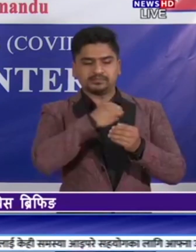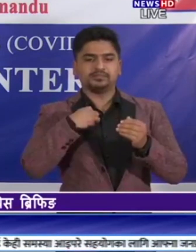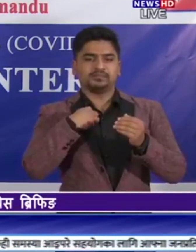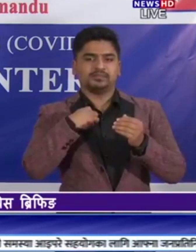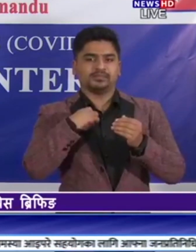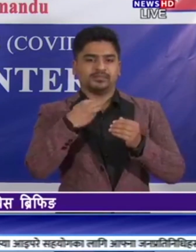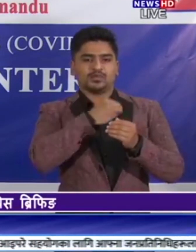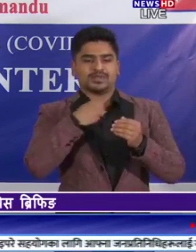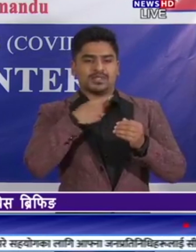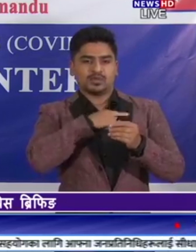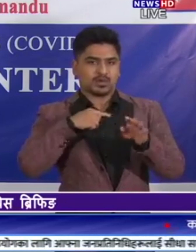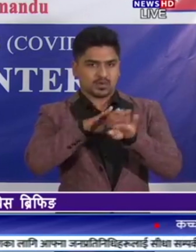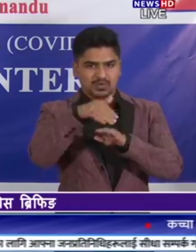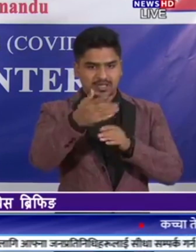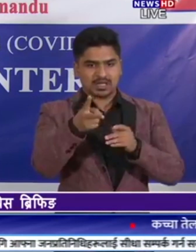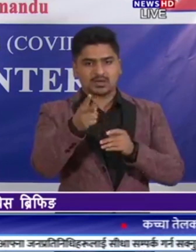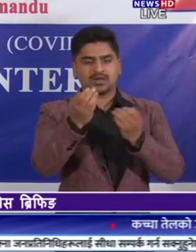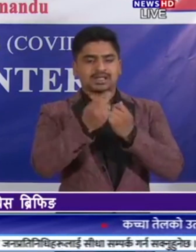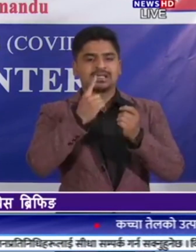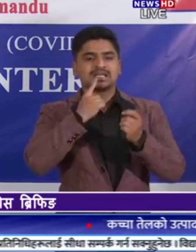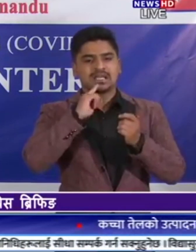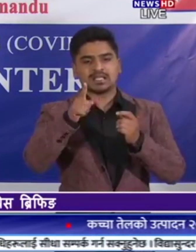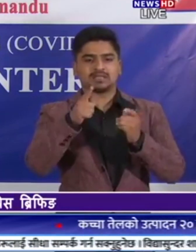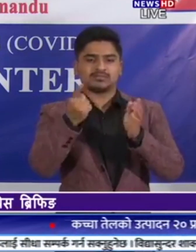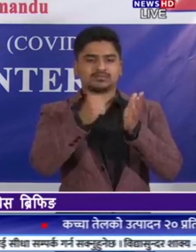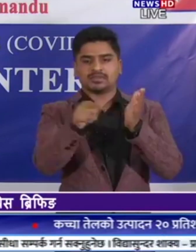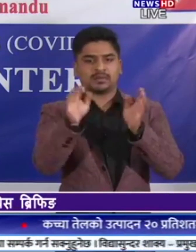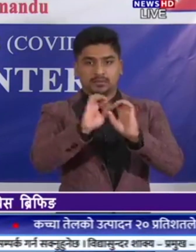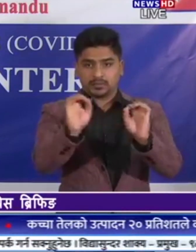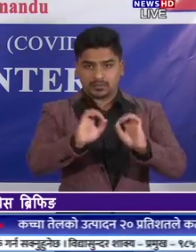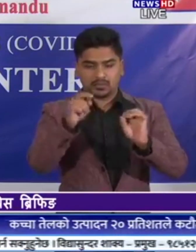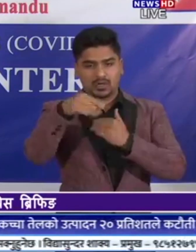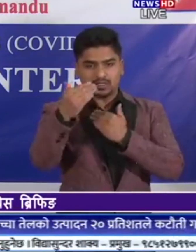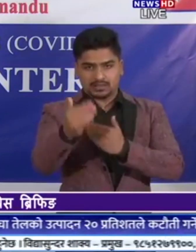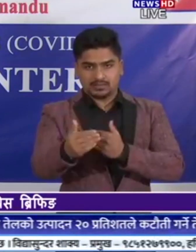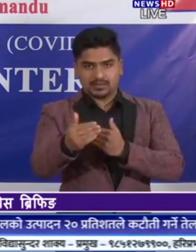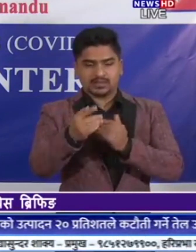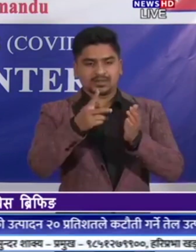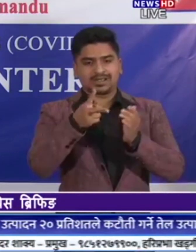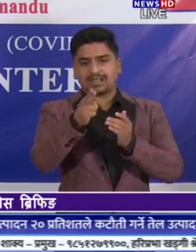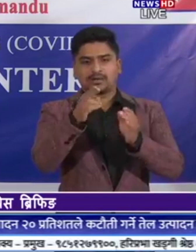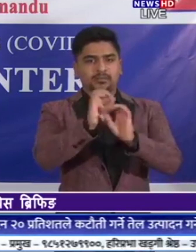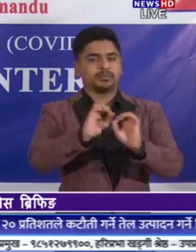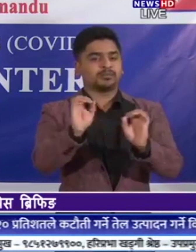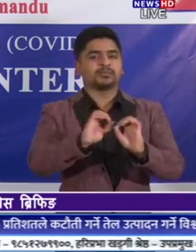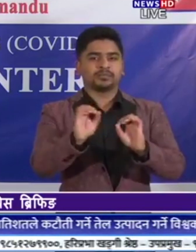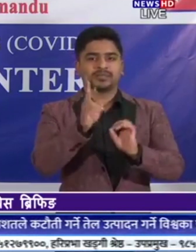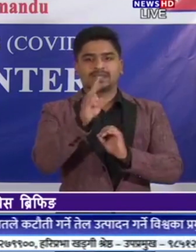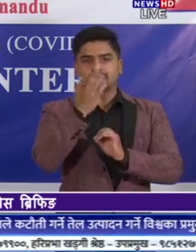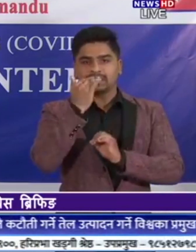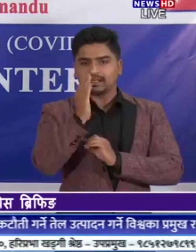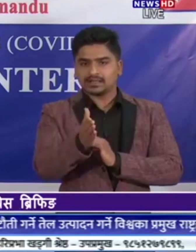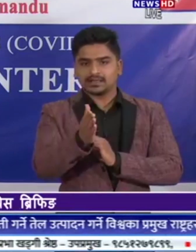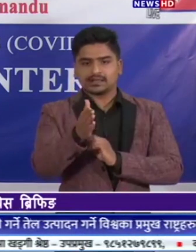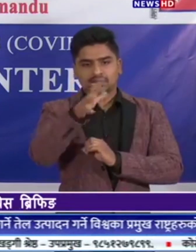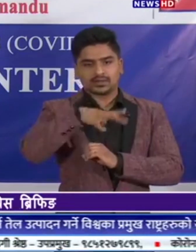सक्त तथा स्वास्त पत्र कर्में अरूलाई, यो कट्टी गर्ने निर्देशन जारी गरेका छाईनो, रहाल सम्मा यो कट्टी पनी गरियेको अवस्ता छाईना, तेले गर्दा